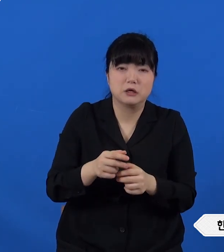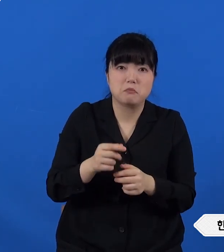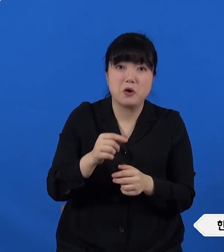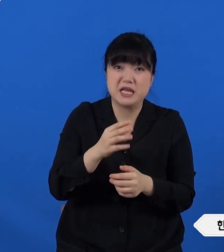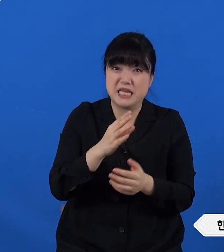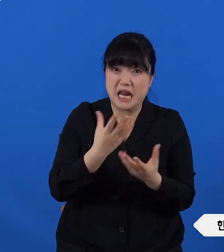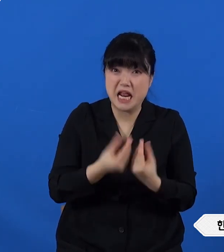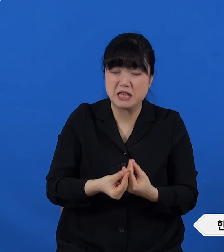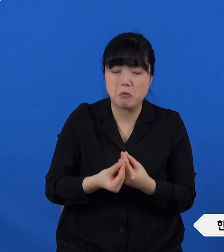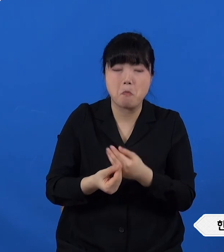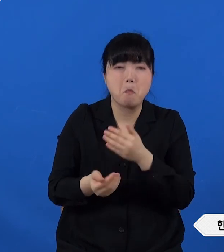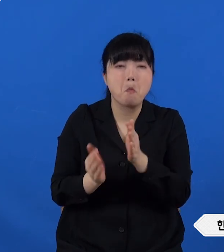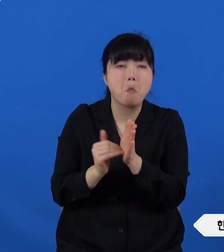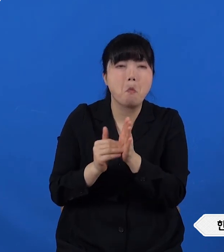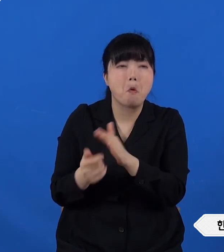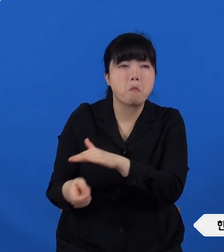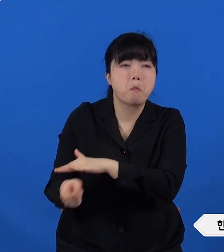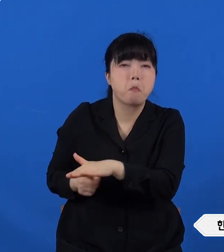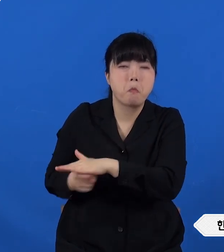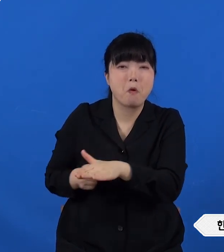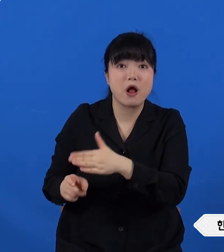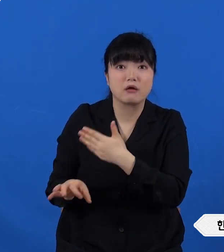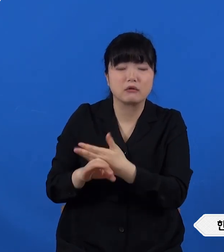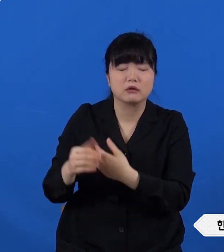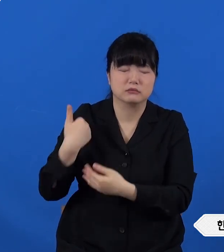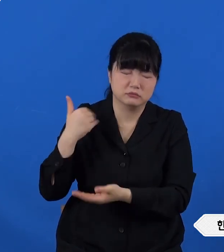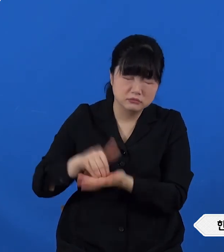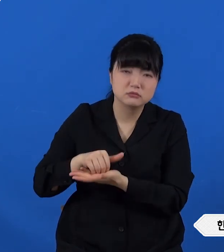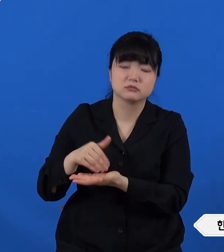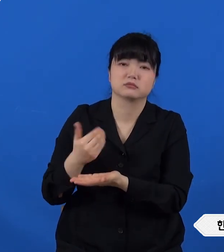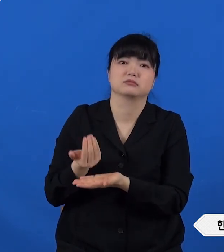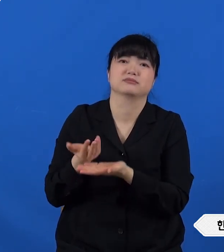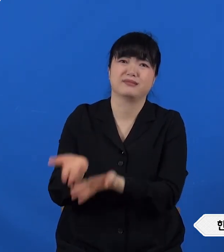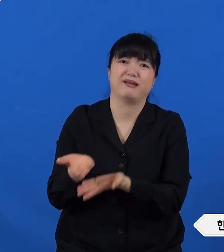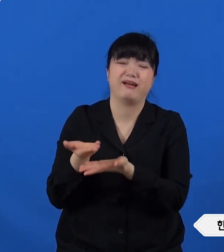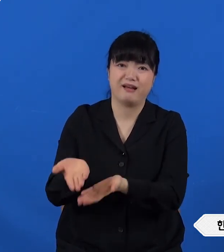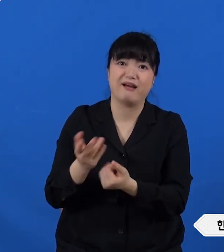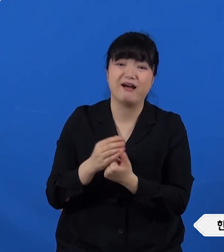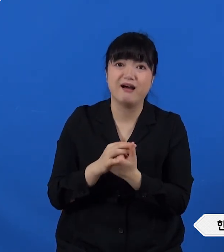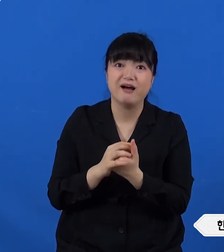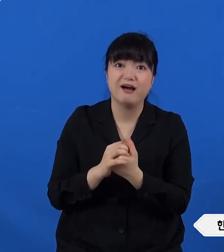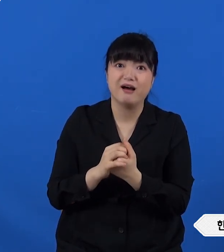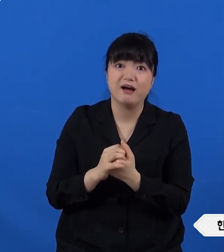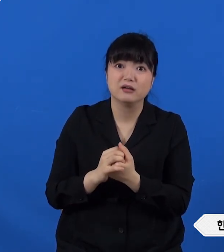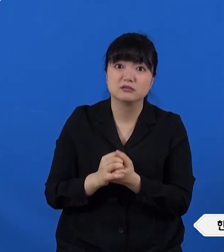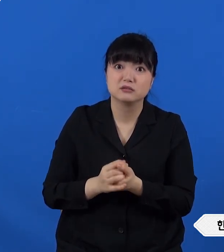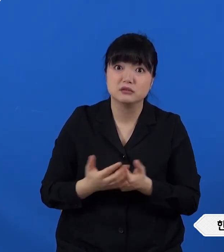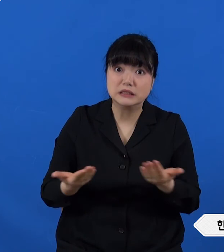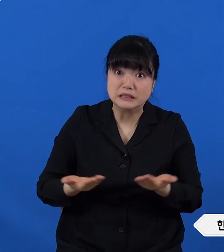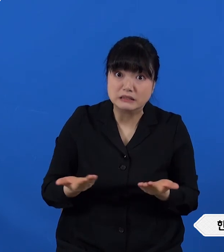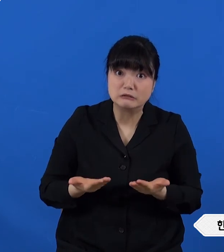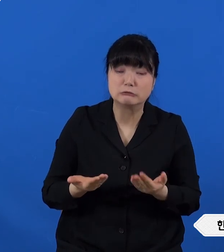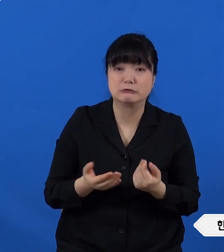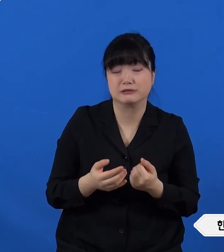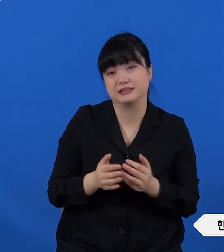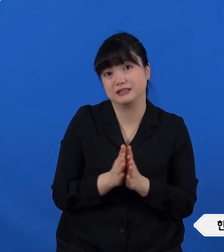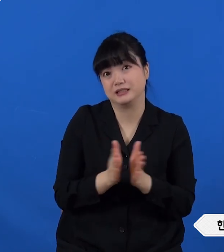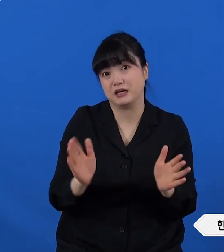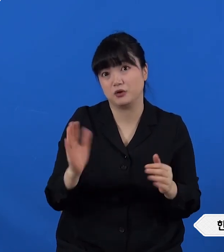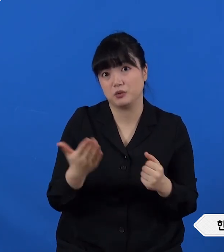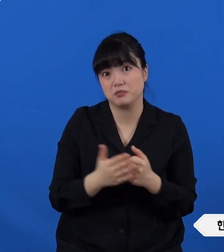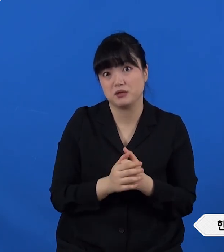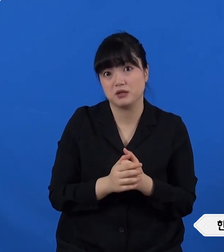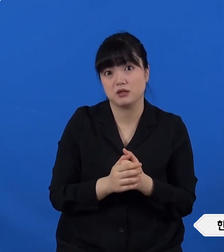집어온 그 물건들을 자발적으로 다 다시 되돌려주는 그런 운동이 아주 대대적으로 일어났습니다. 그래서